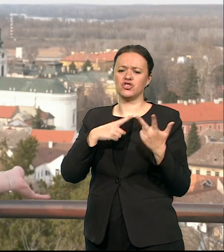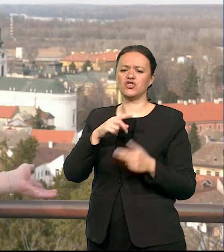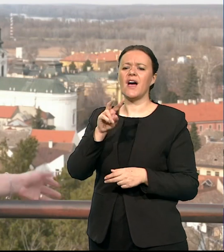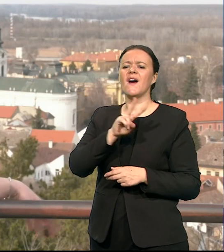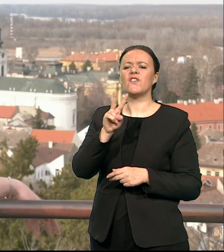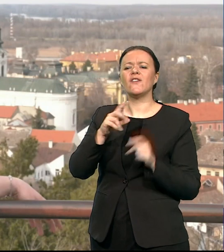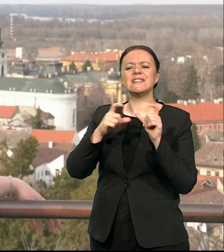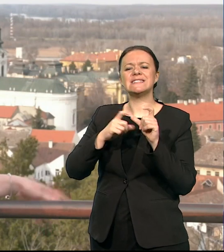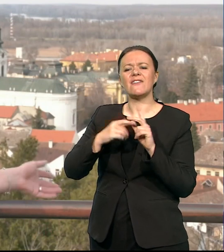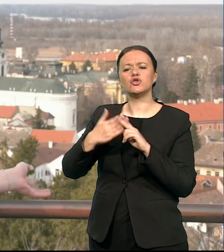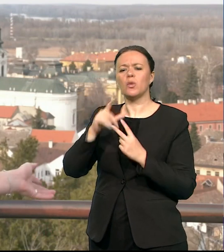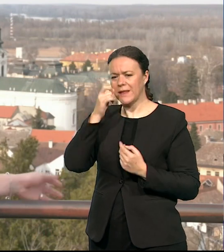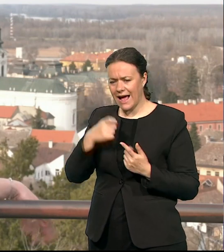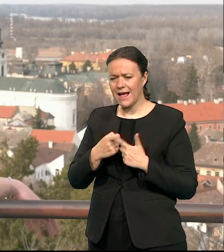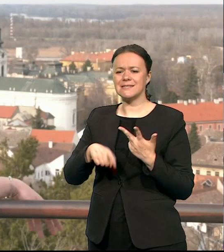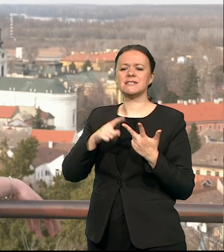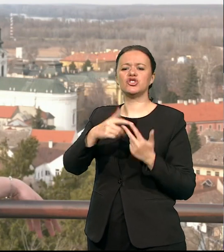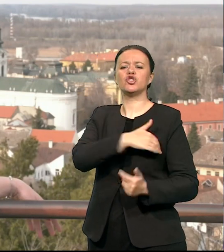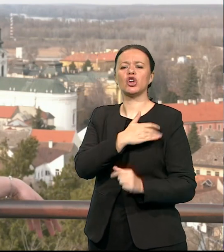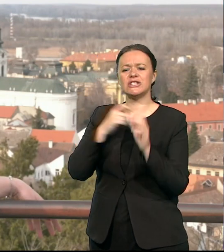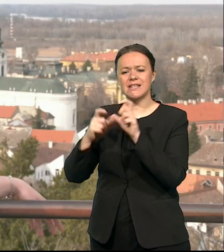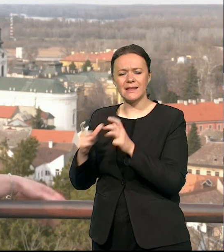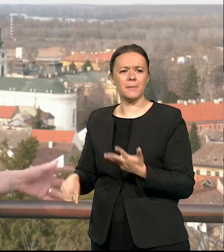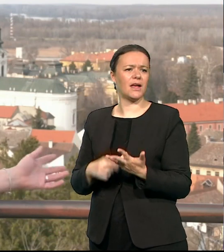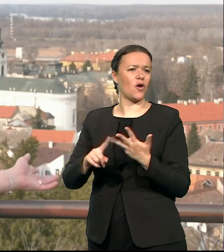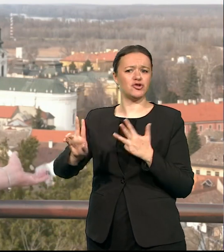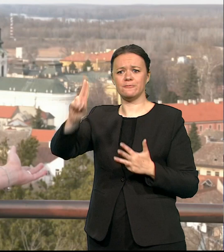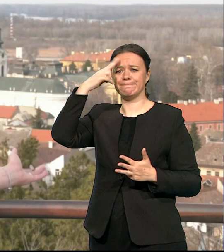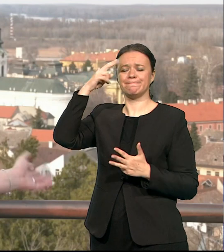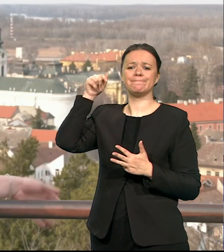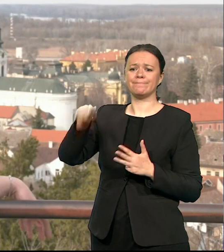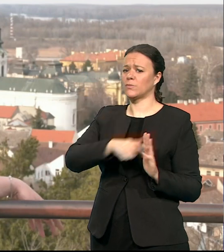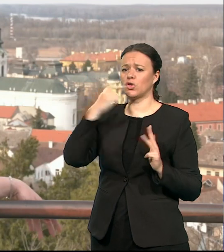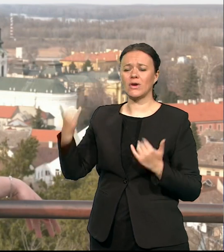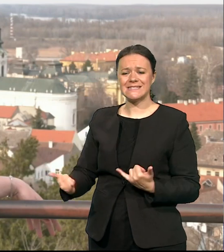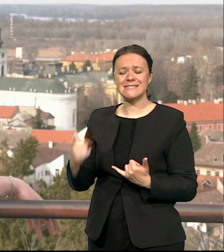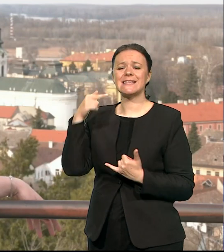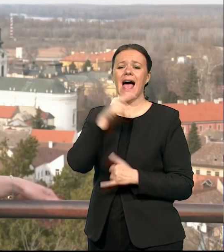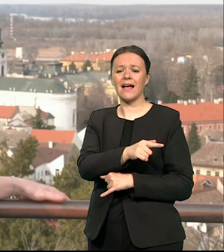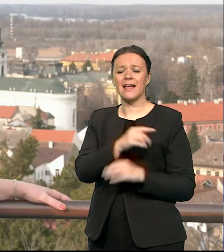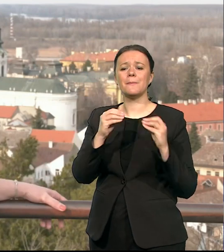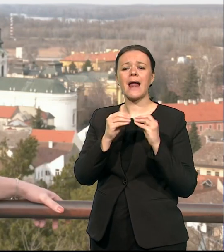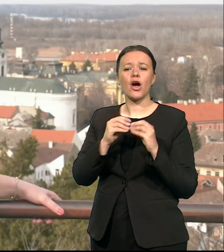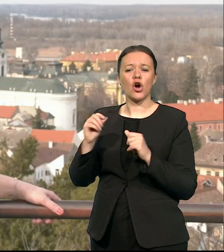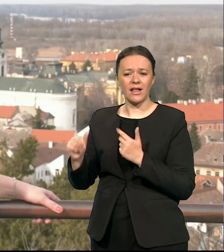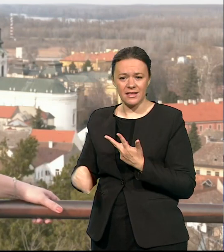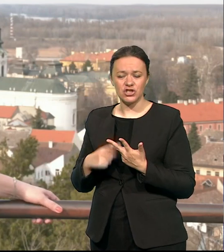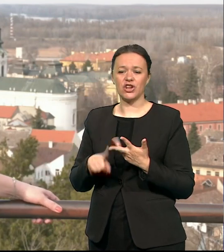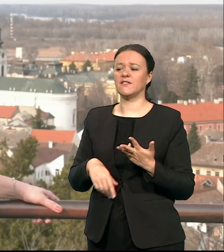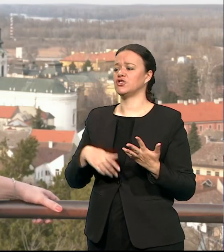Vojvoda Stevan Šupljikac, Đorđe Stratimirović, najčuveniji do dan danas karlovački đak Branko